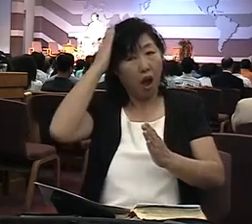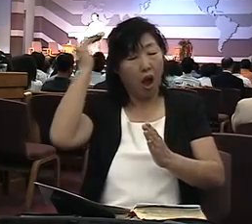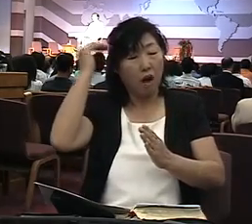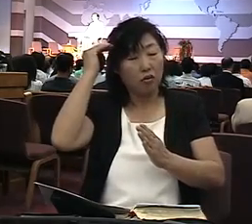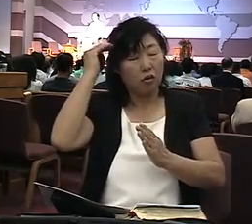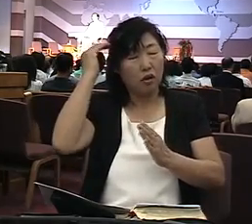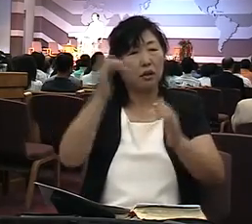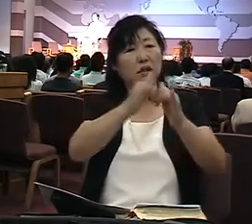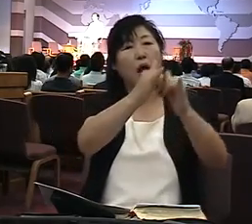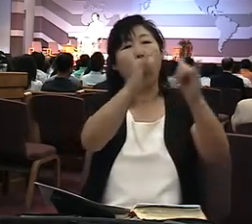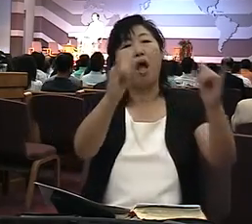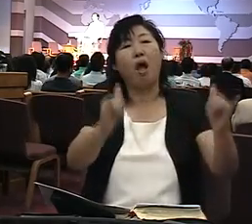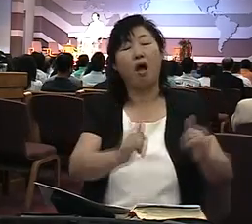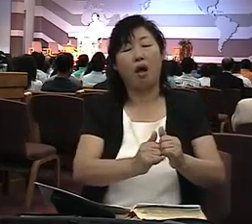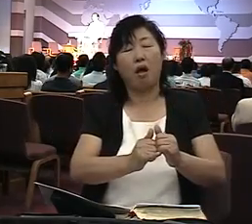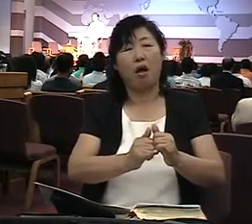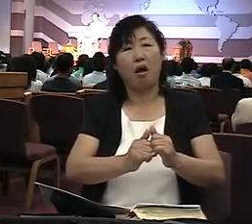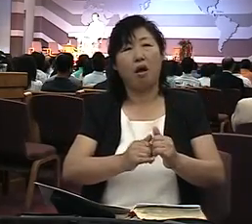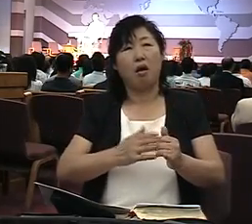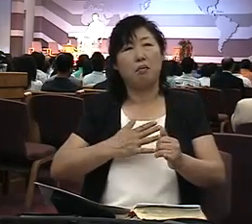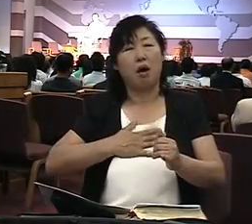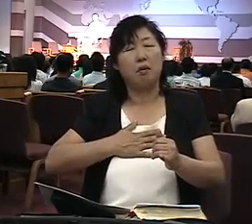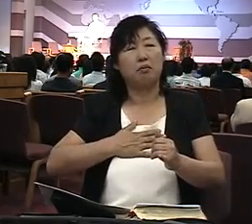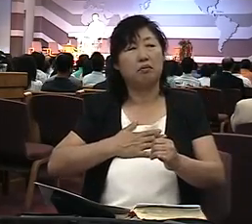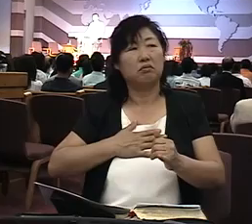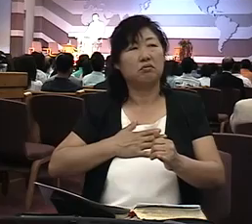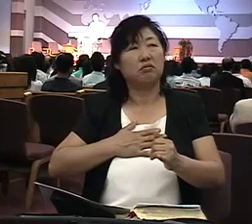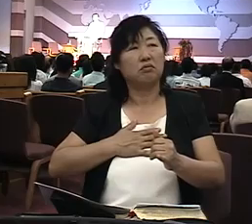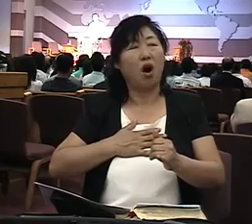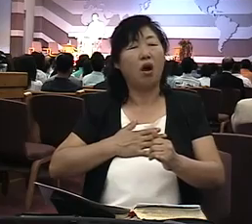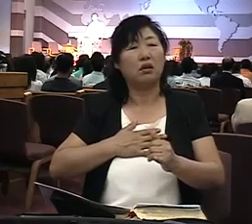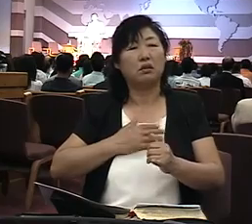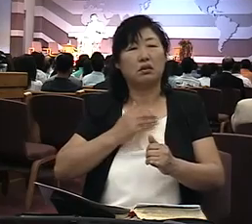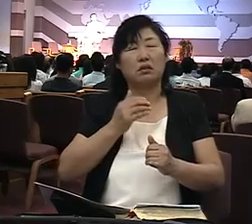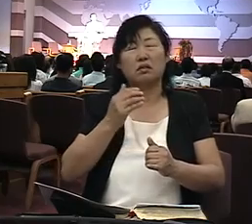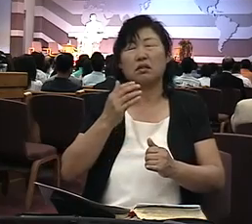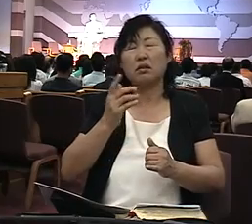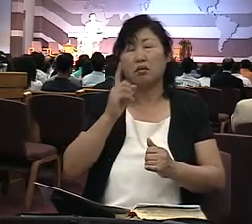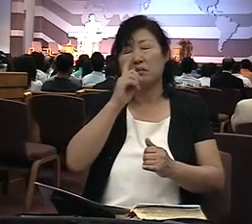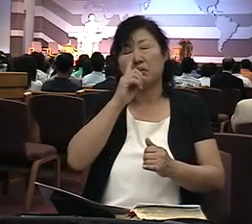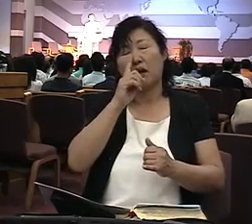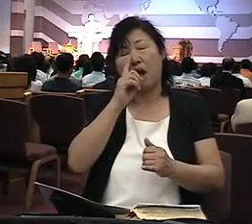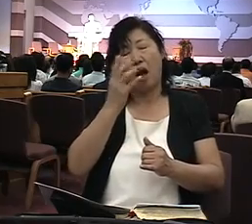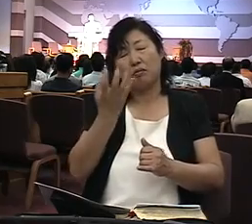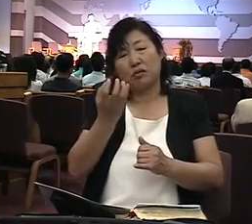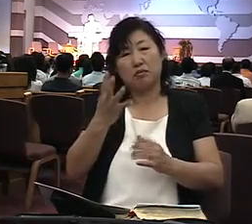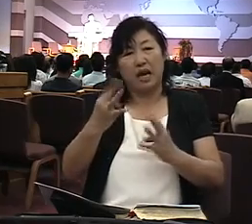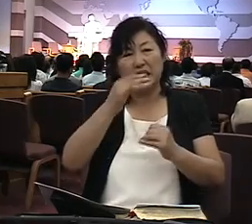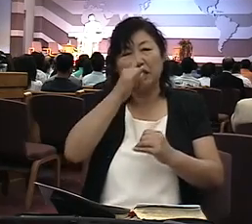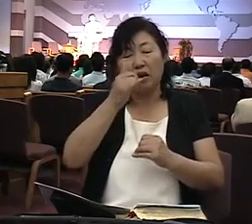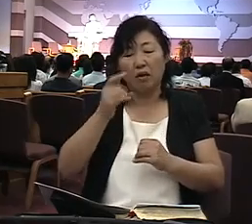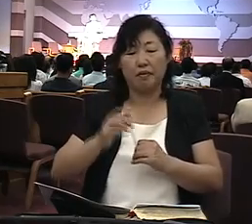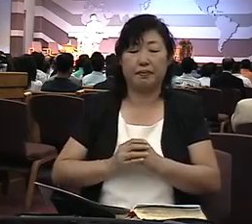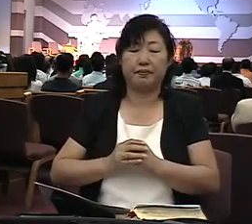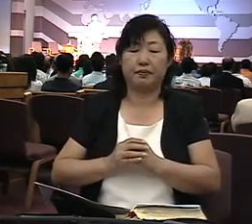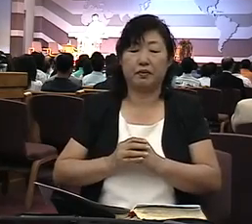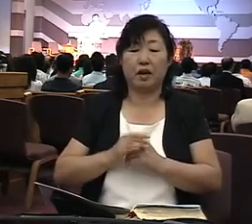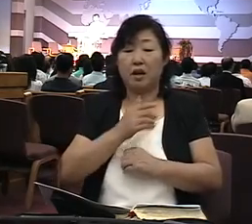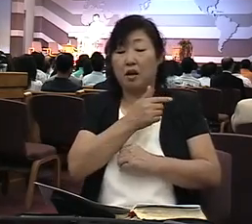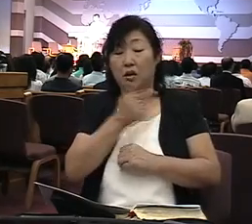많구나. 이것을 새삼 깨닫게 되었습니다. 그러면서 너무나 안타깝더라. 그리고 두 번째로